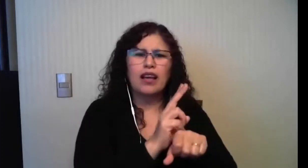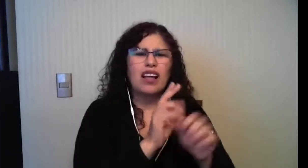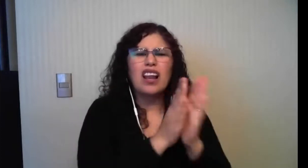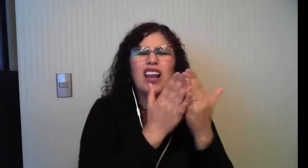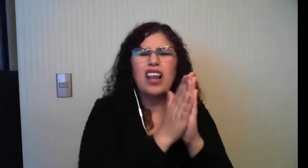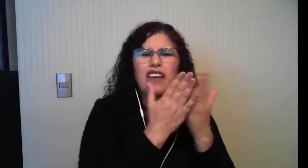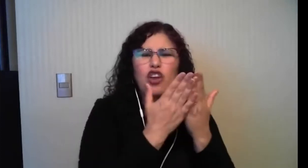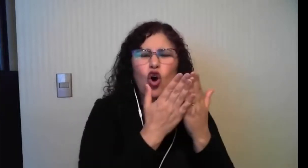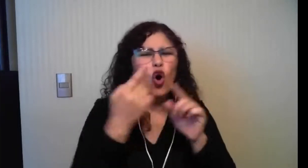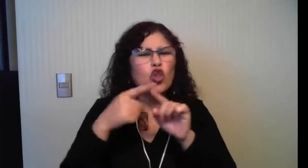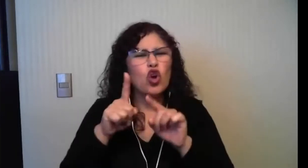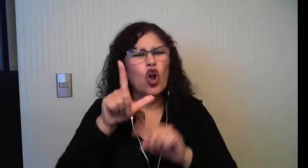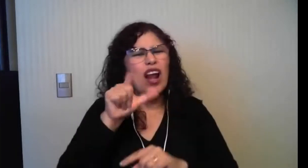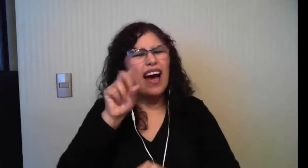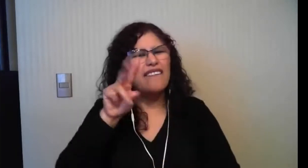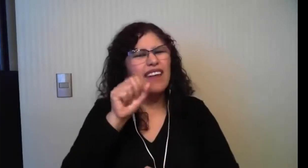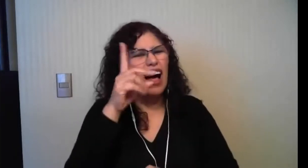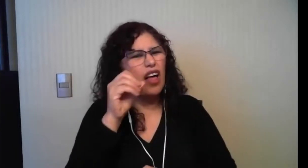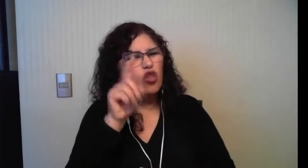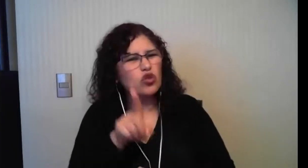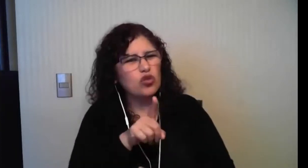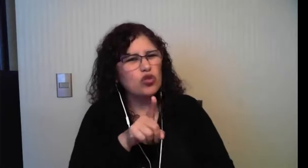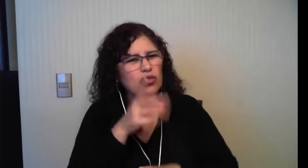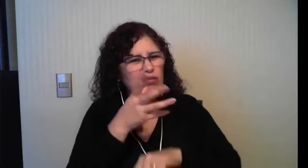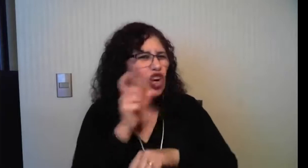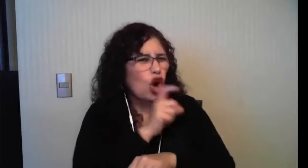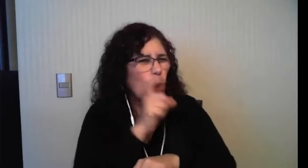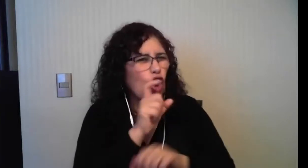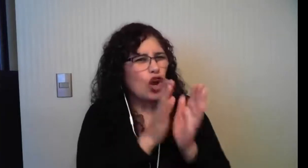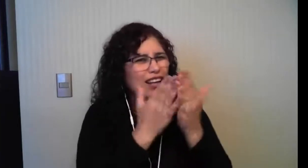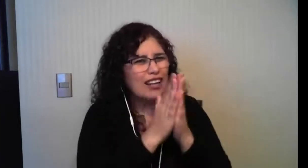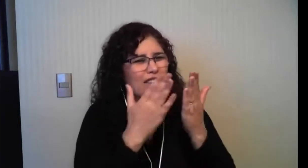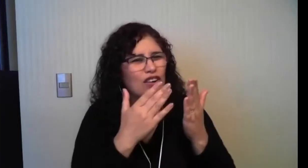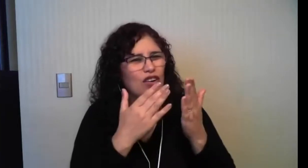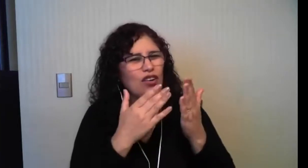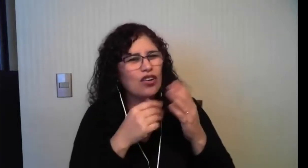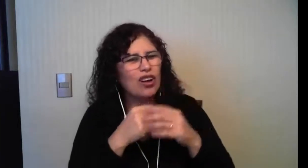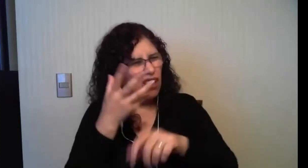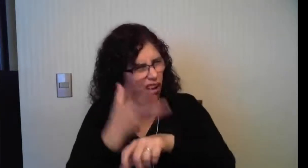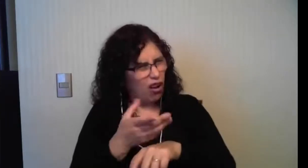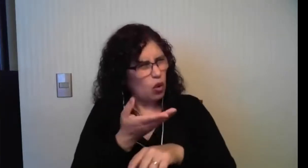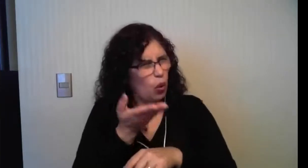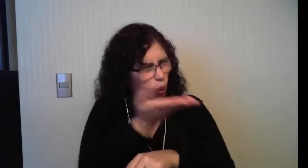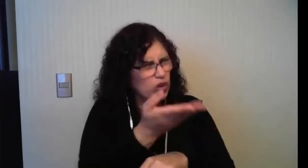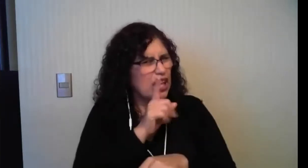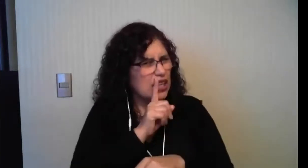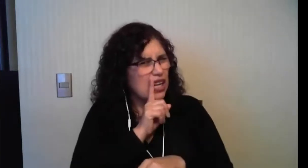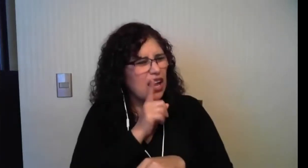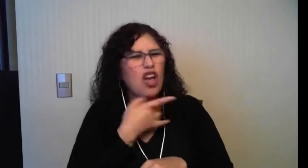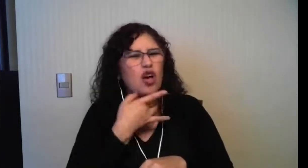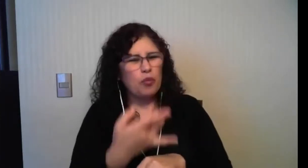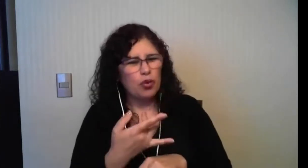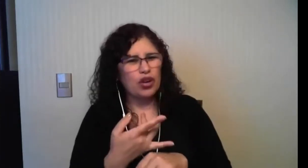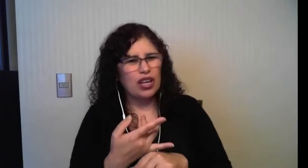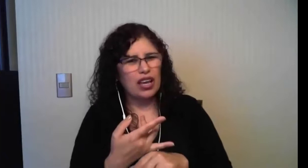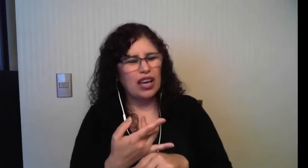recomendó de lavados? Porque al menos yo encontré uno solo, el de introducción a psicología. Sí, el lavado, yo creo que